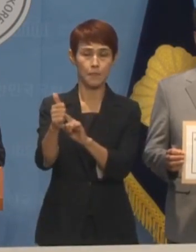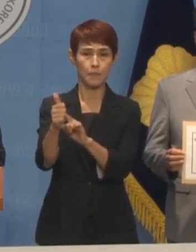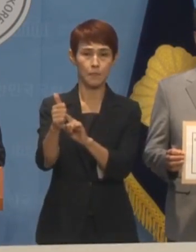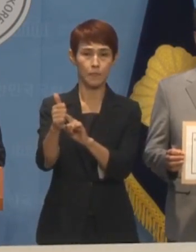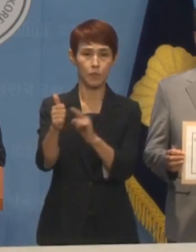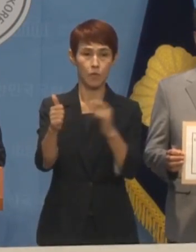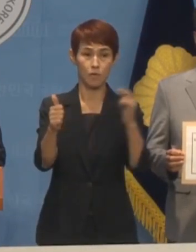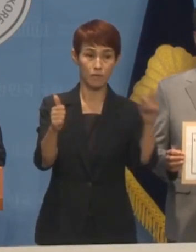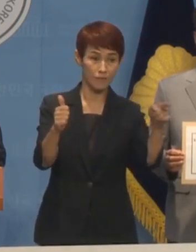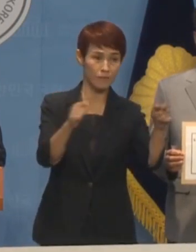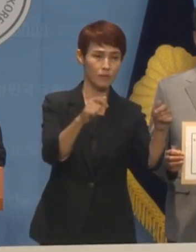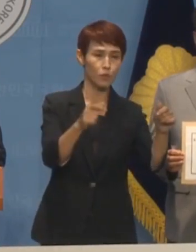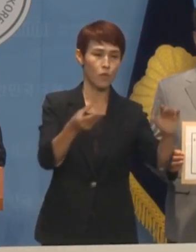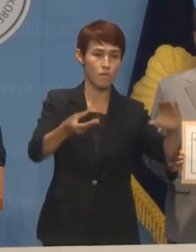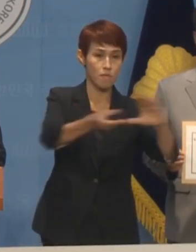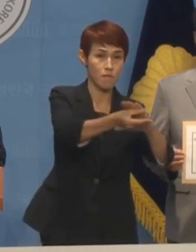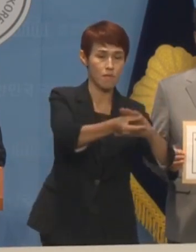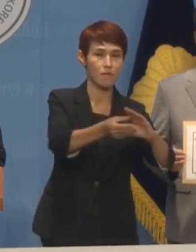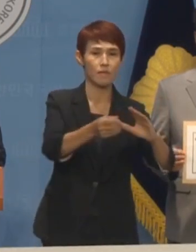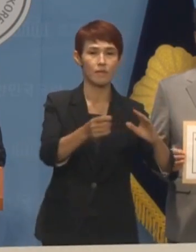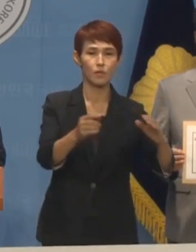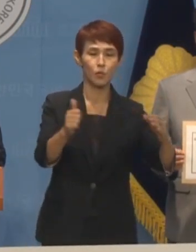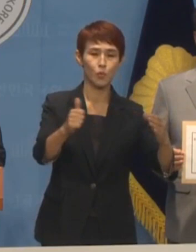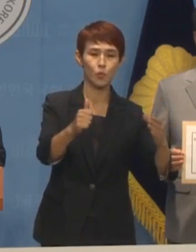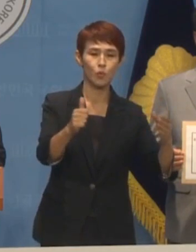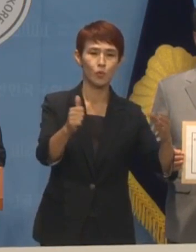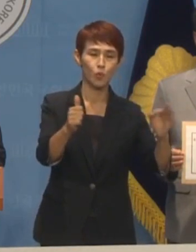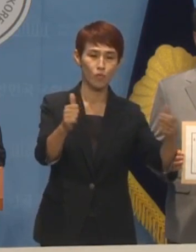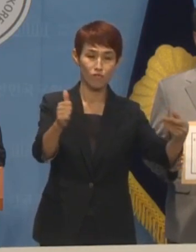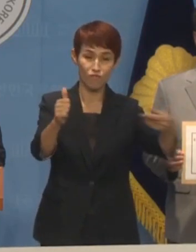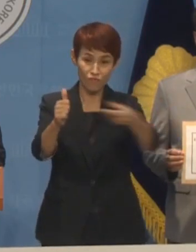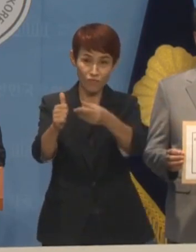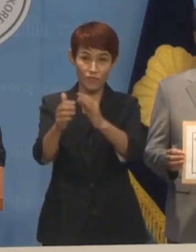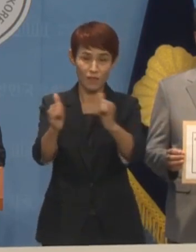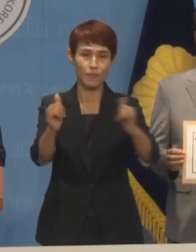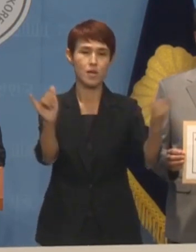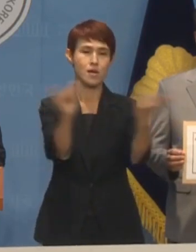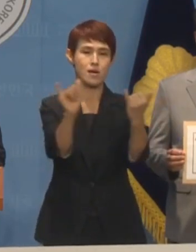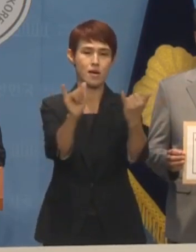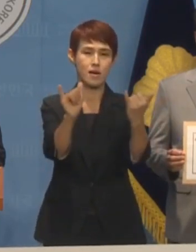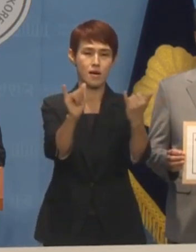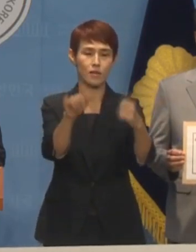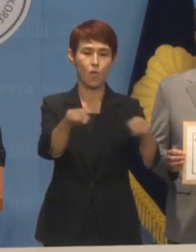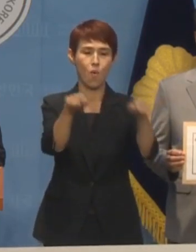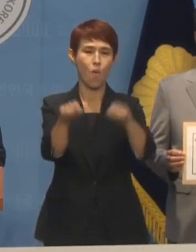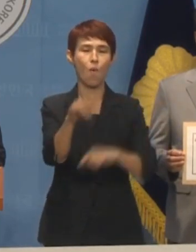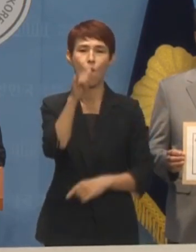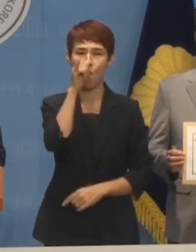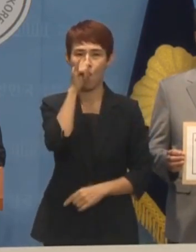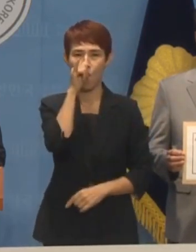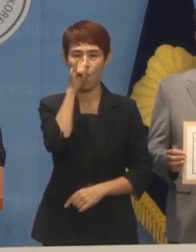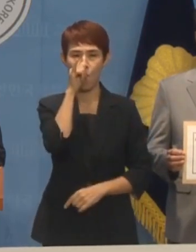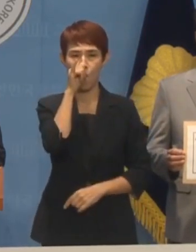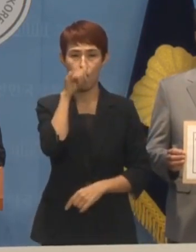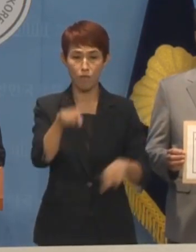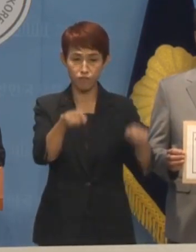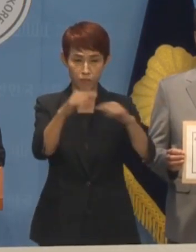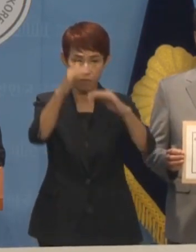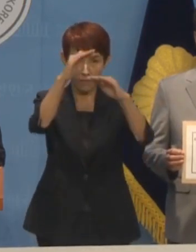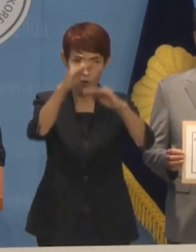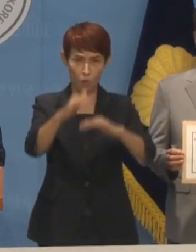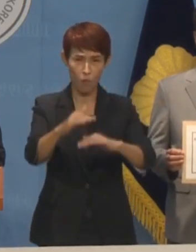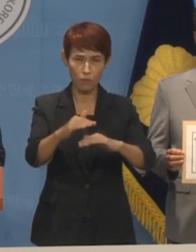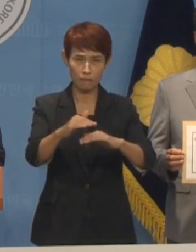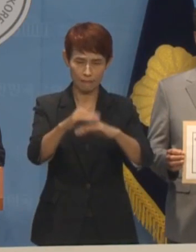상대방과의 통화 녹취록까지 지금 확인되고 있는 상황입니다. 녹취록의 내용 또한 매우 구체적이고